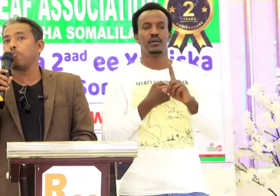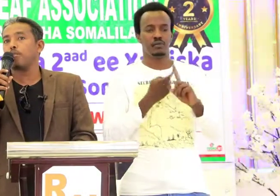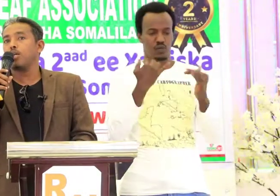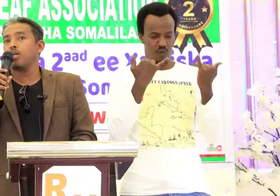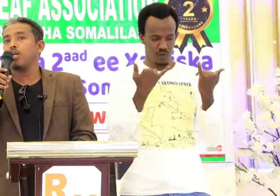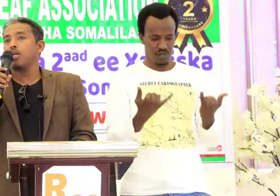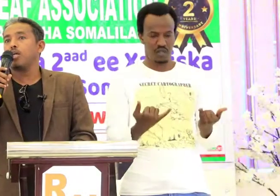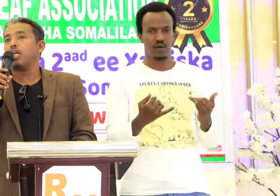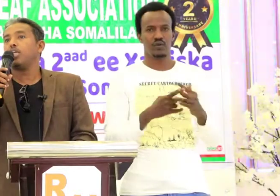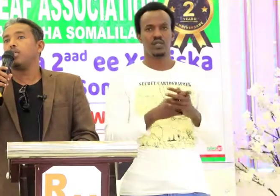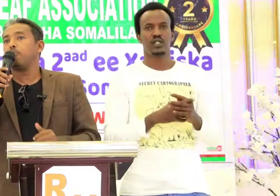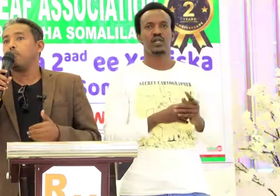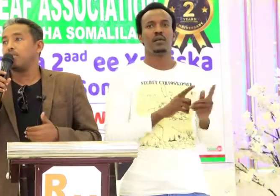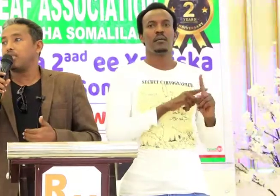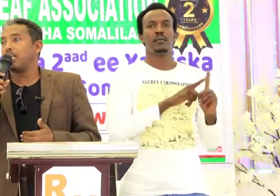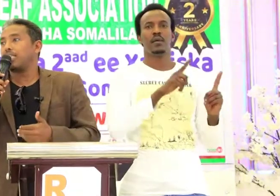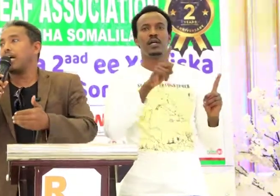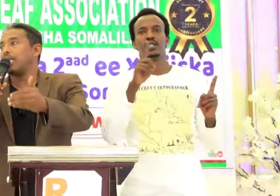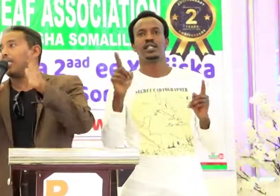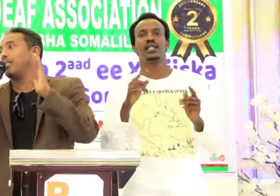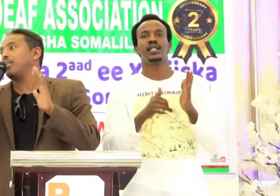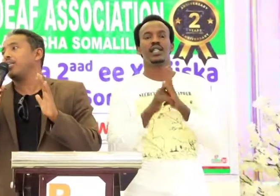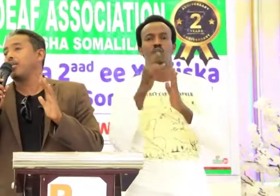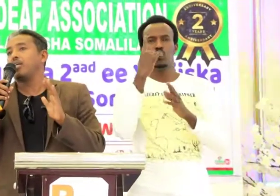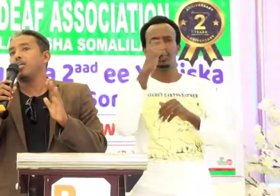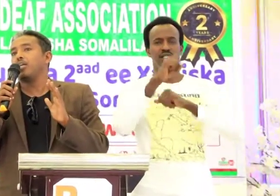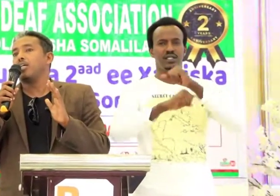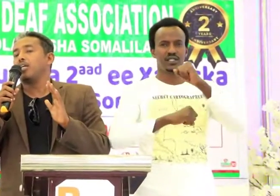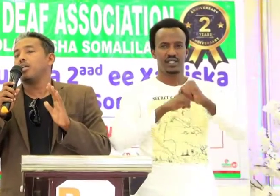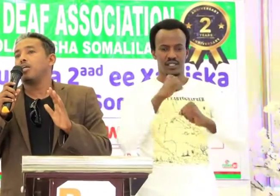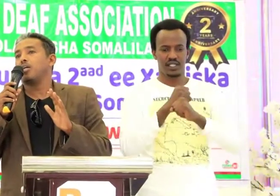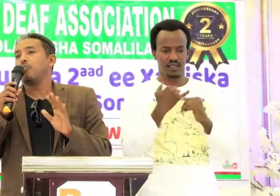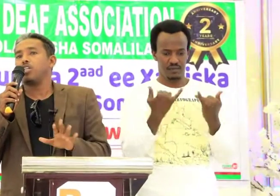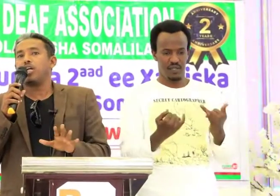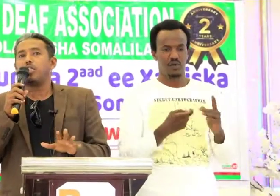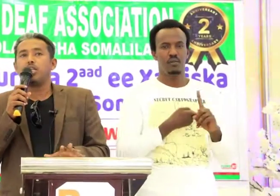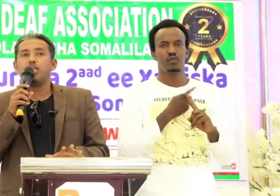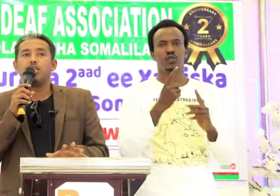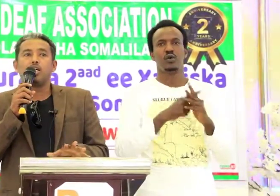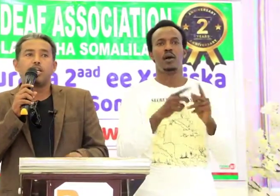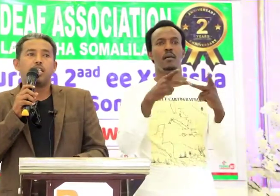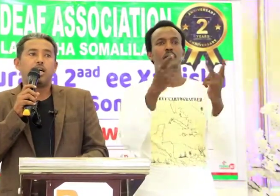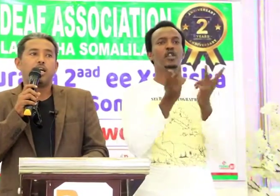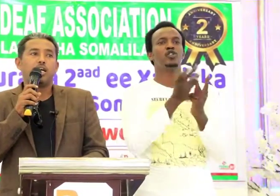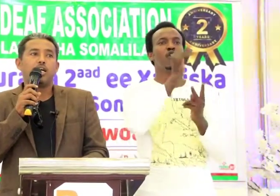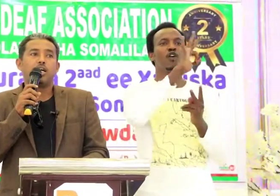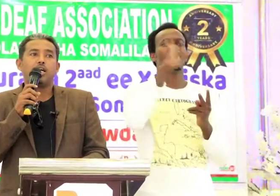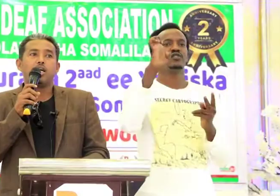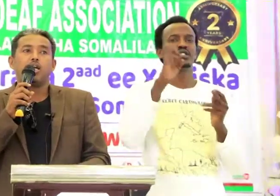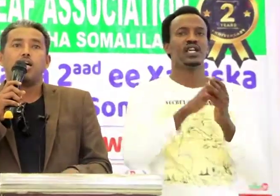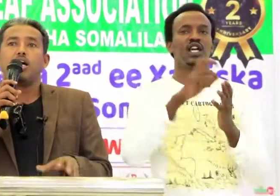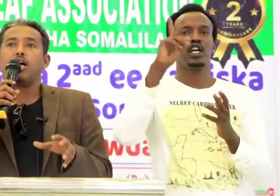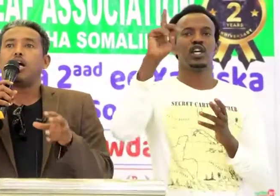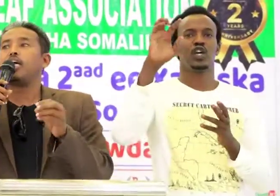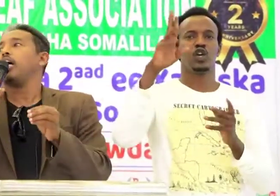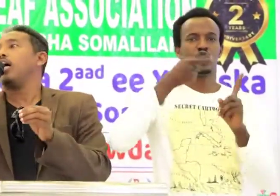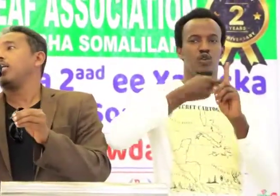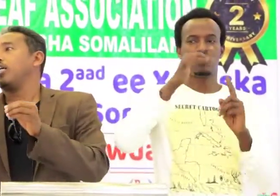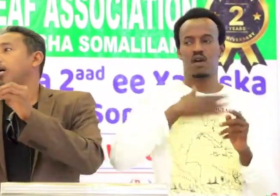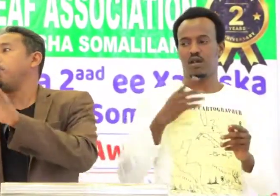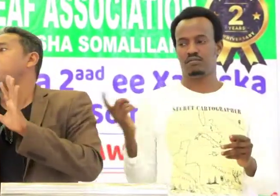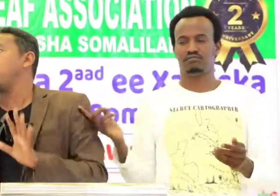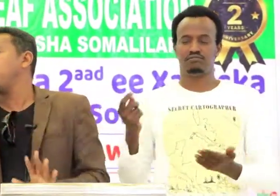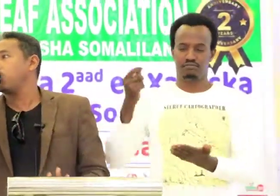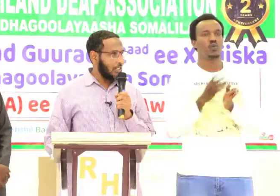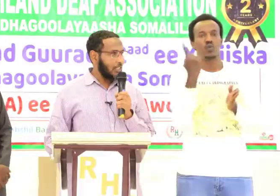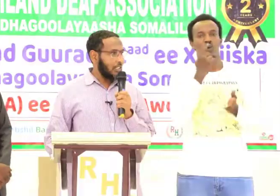jirno, in sanadkaada meesha ay degan yihiin kirada ah aniga